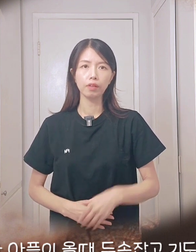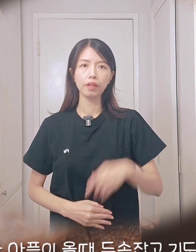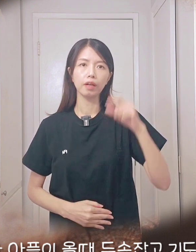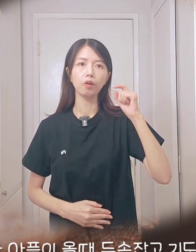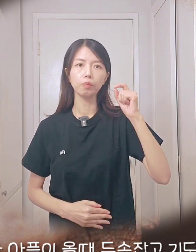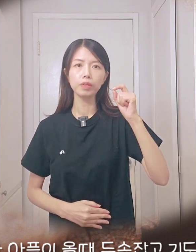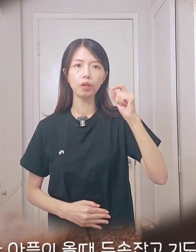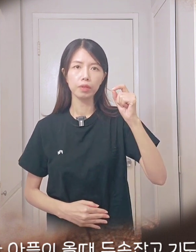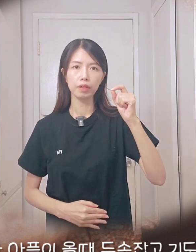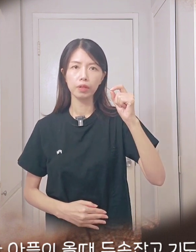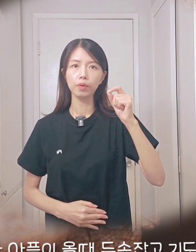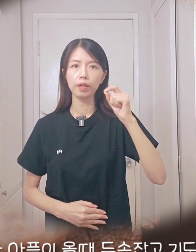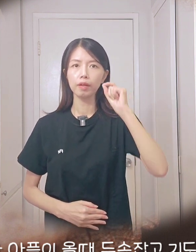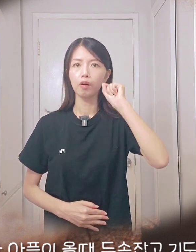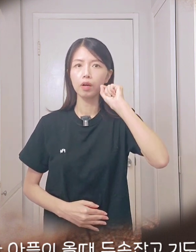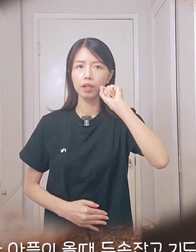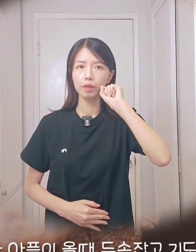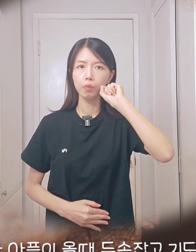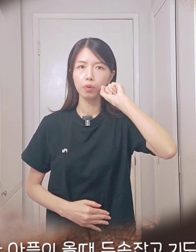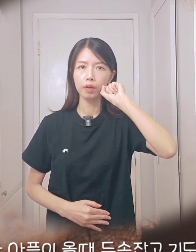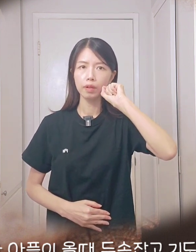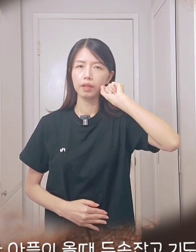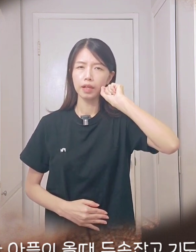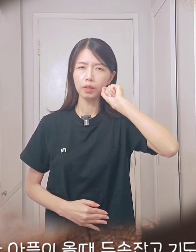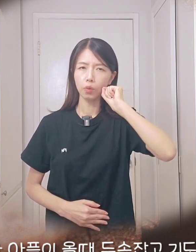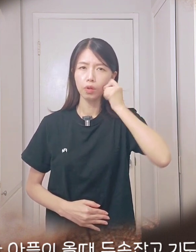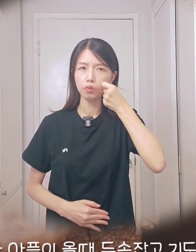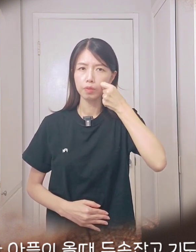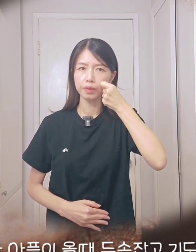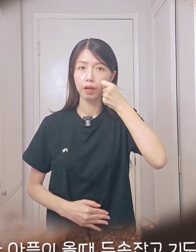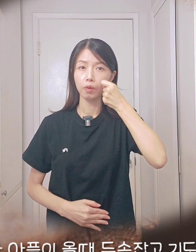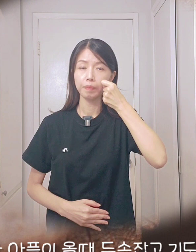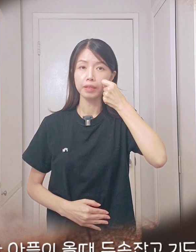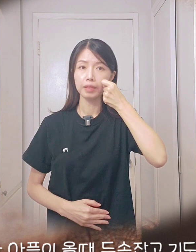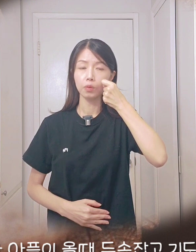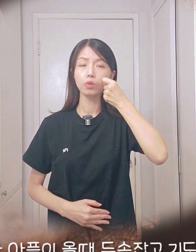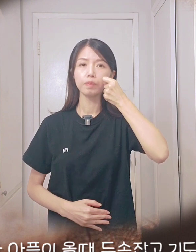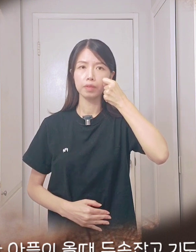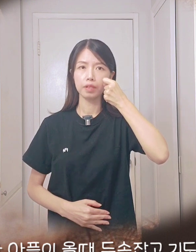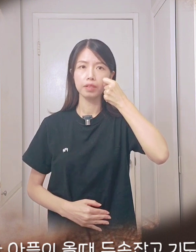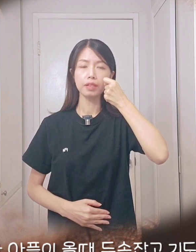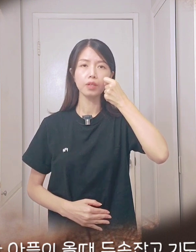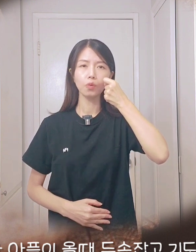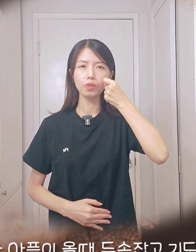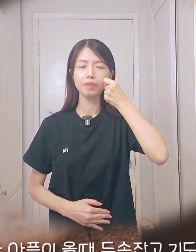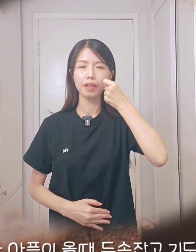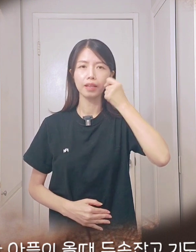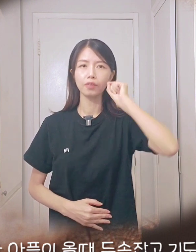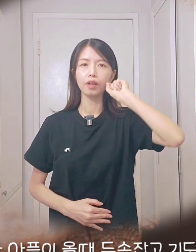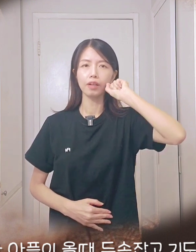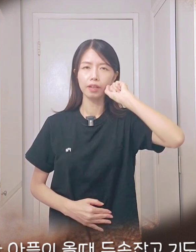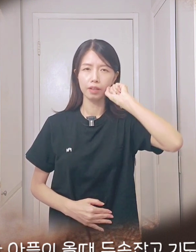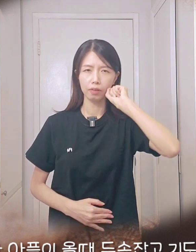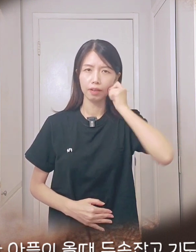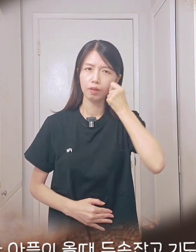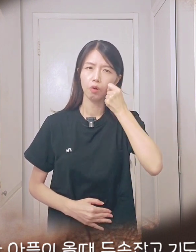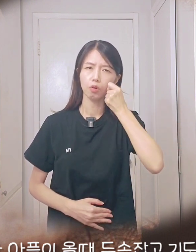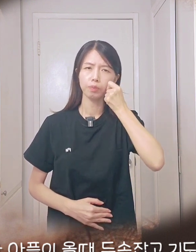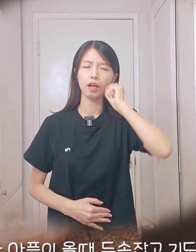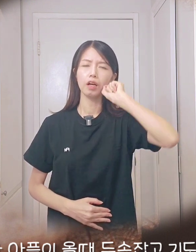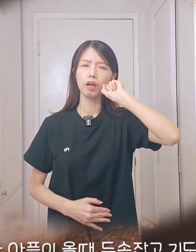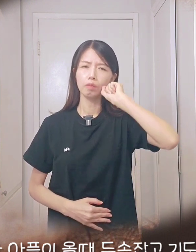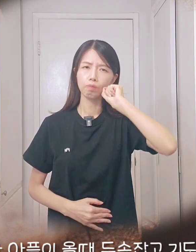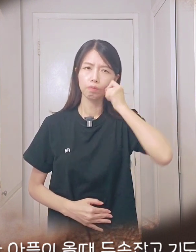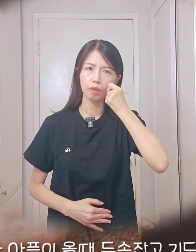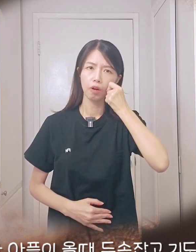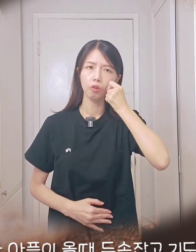뜻의 수어는 엄지검지를 이용해서 이 볼을 살짝 돌려주시면 돼요. 마치 꼬집듯이. 실제로 꼬집는 게 아니고요. 이렇게